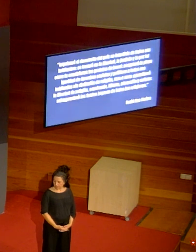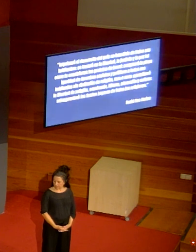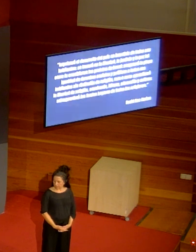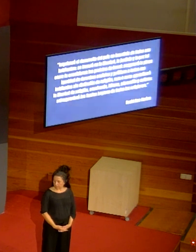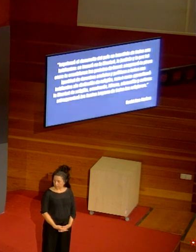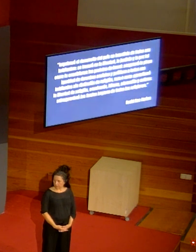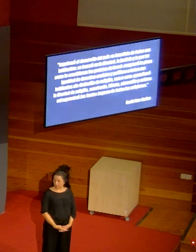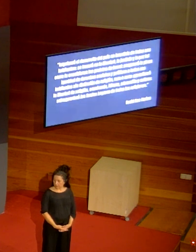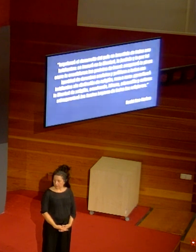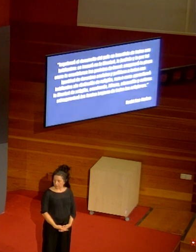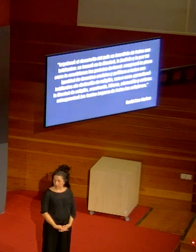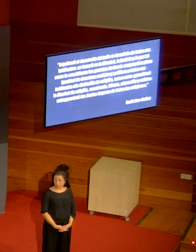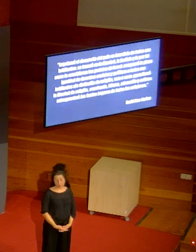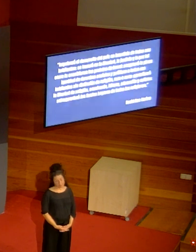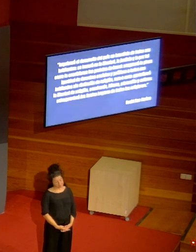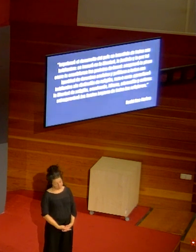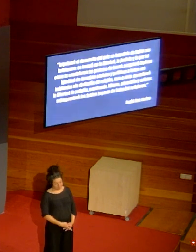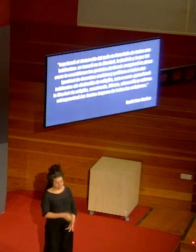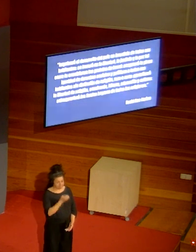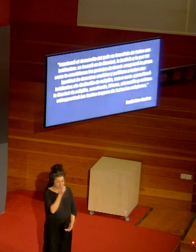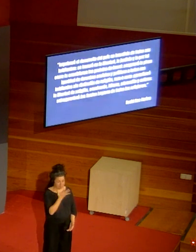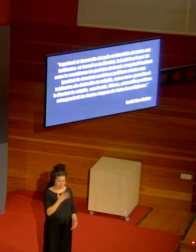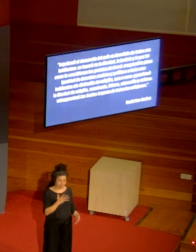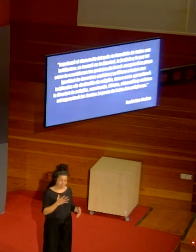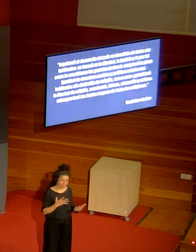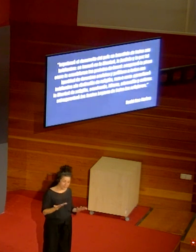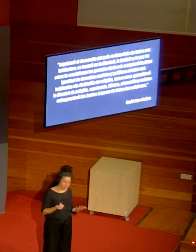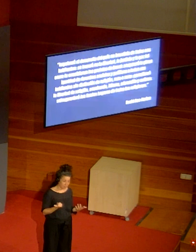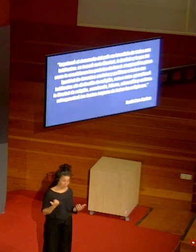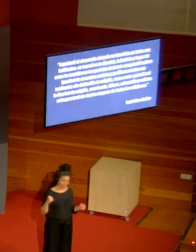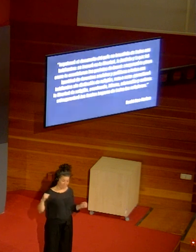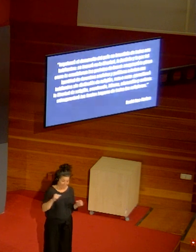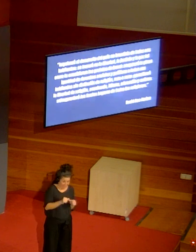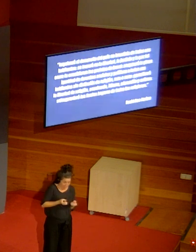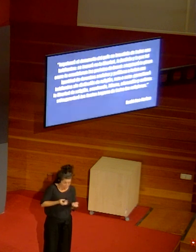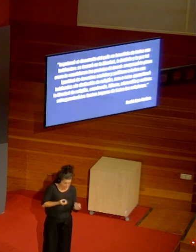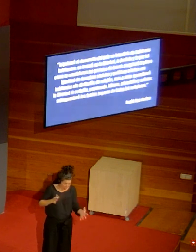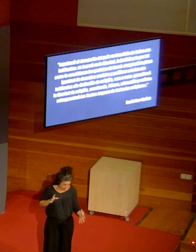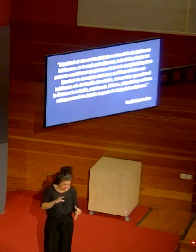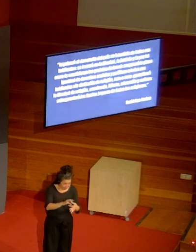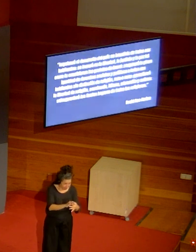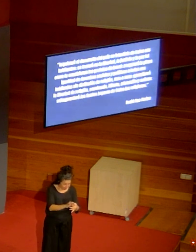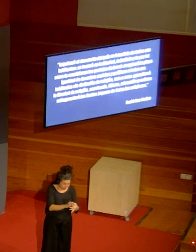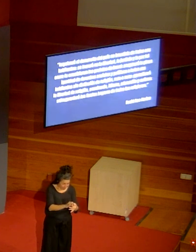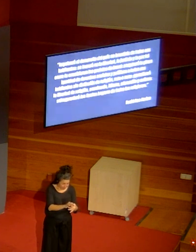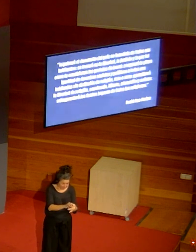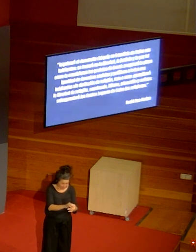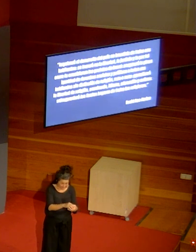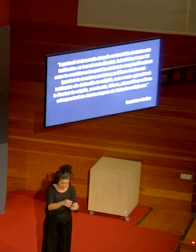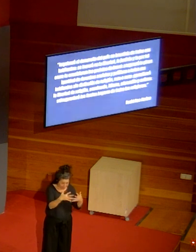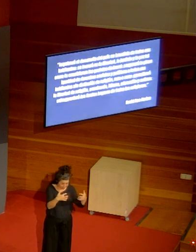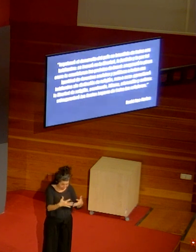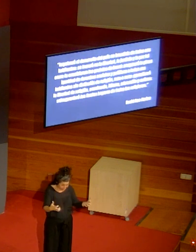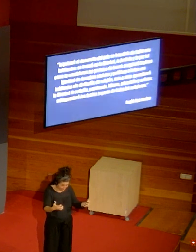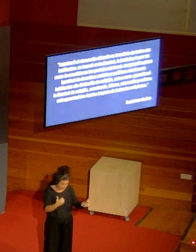todas las religiones Bueno pues al hilo de lo que les he contado hasta ahora casi nada de esto se está cumpliendo en